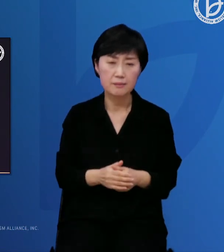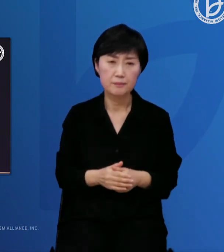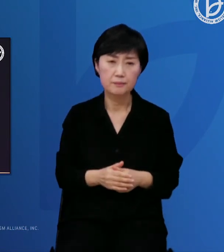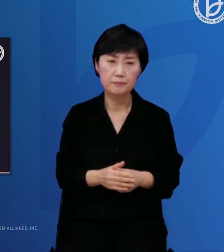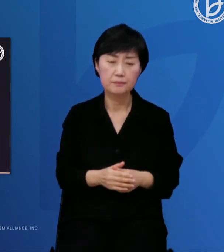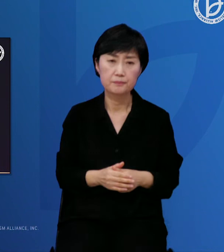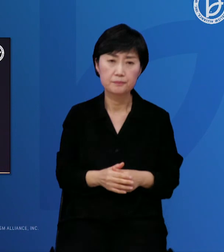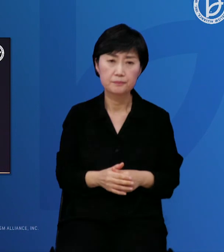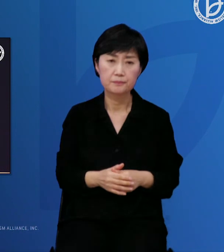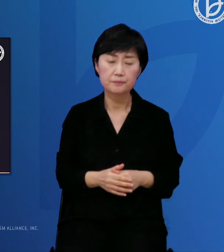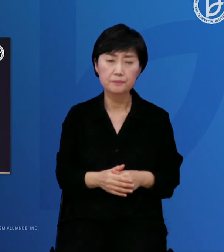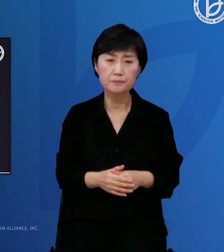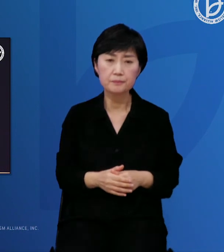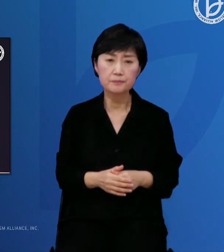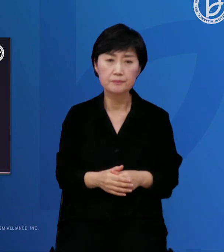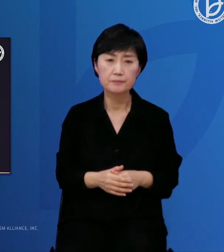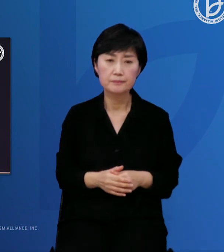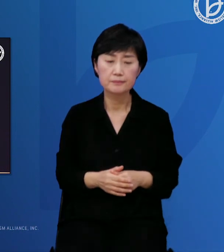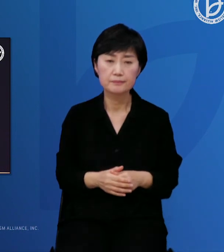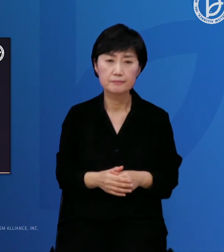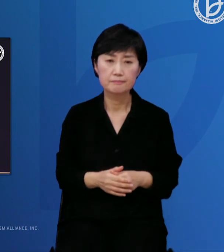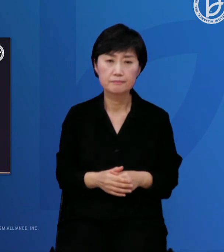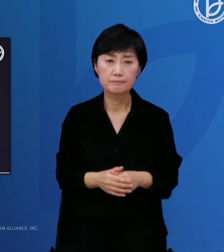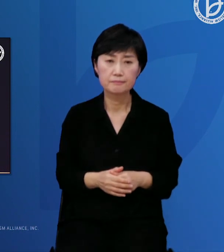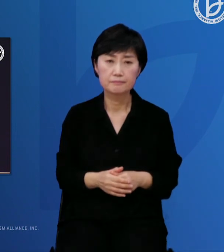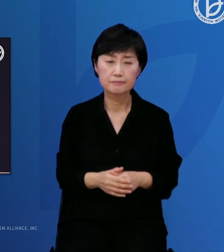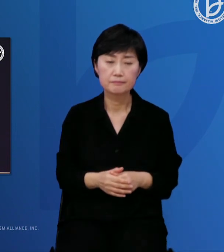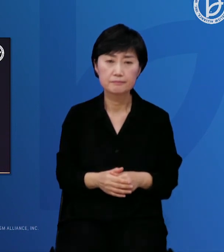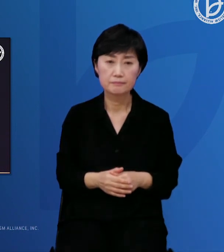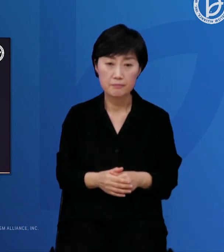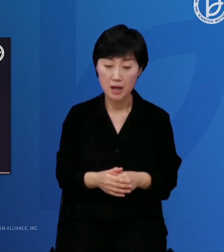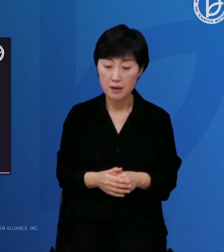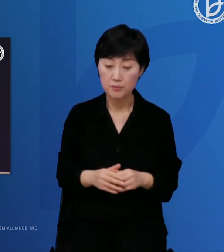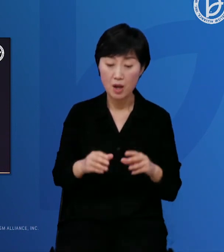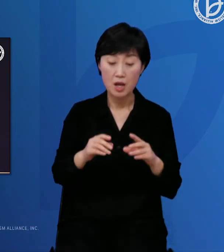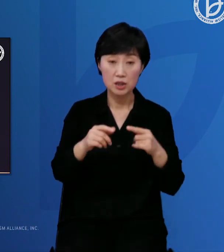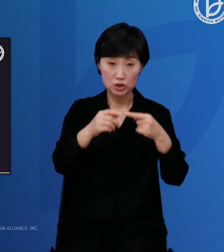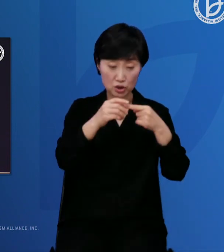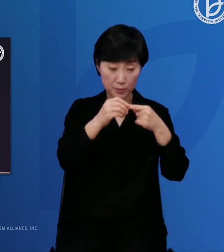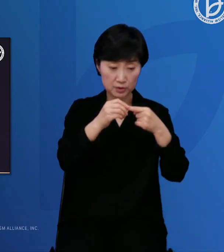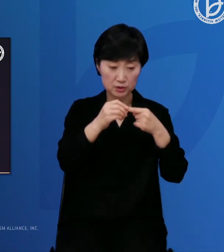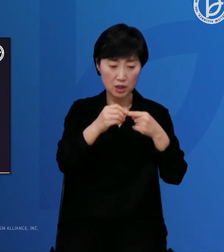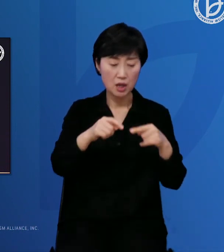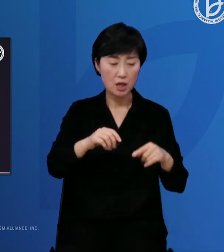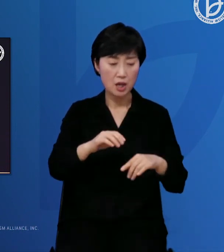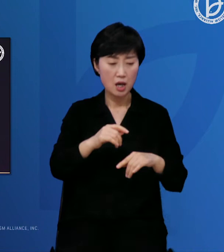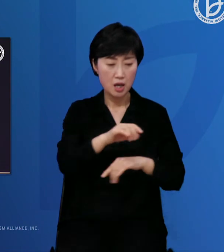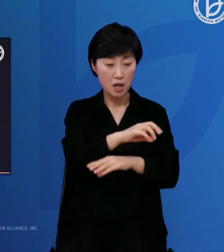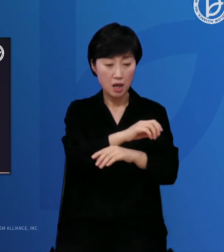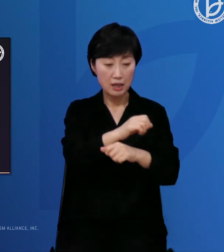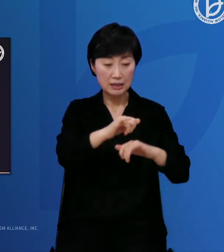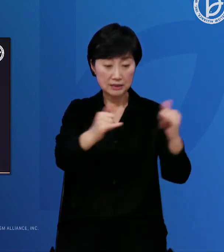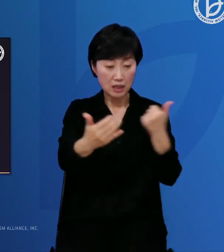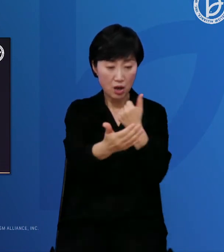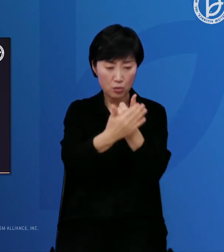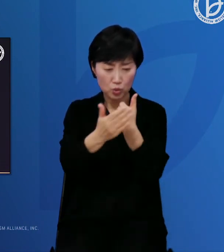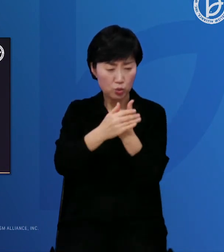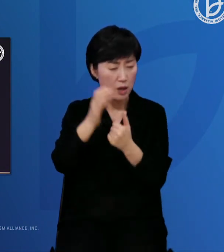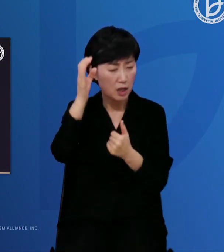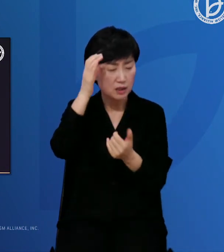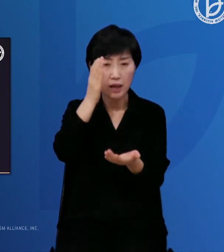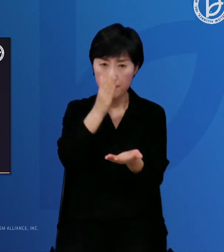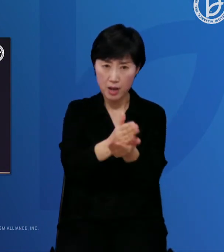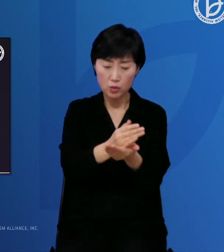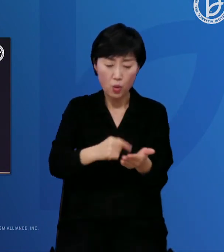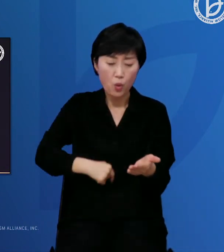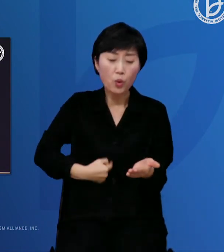save yourself, your family line, and even this age. 첫째로는 광야의 결단 시간 가져라. Very first thing that you must do is take that time to